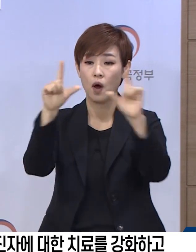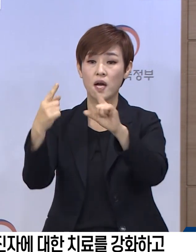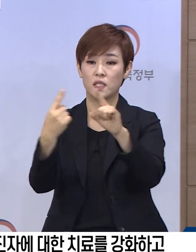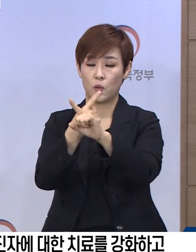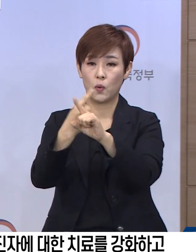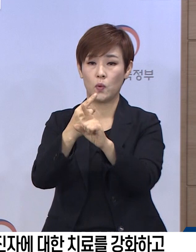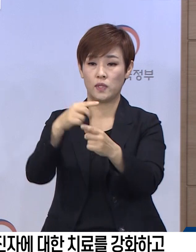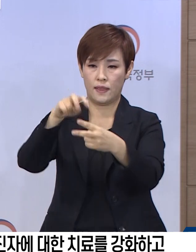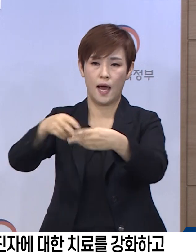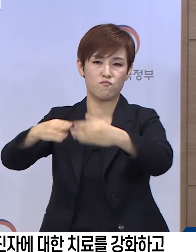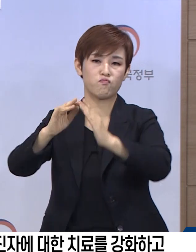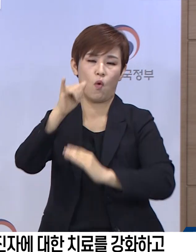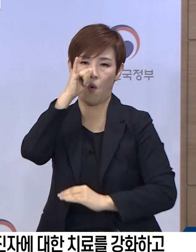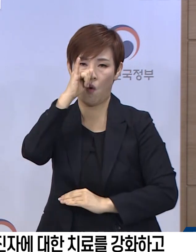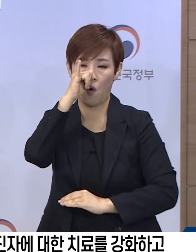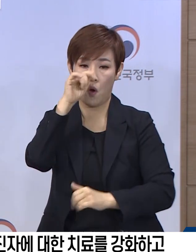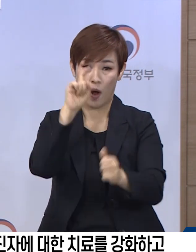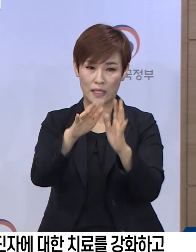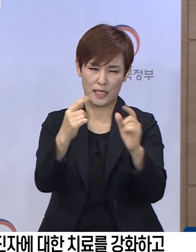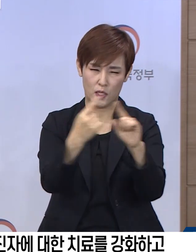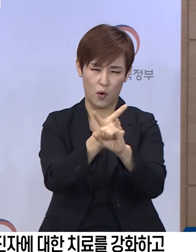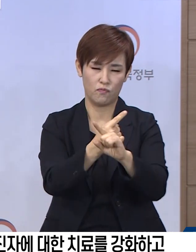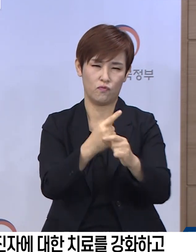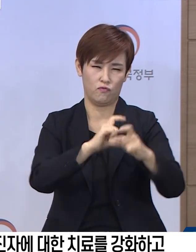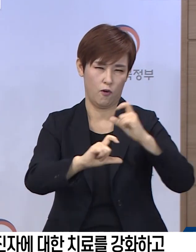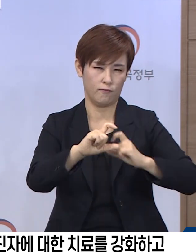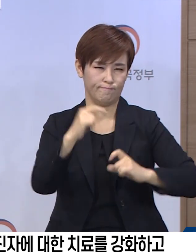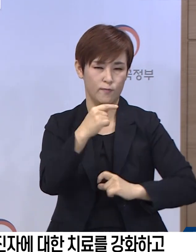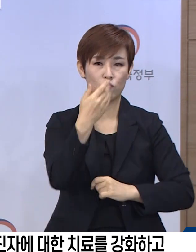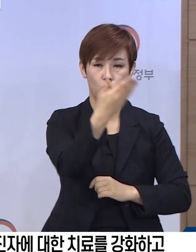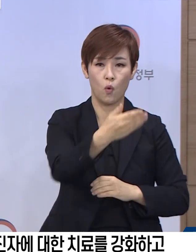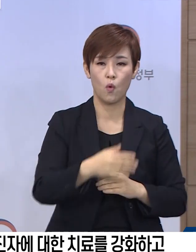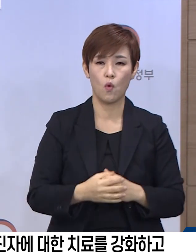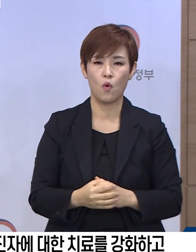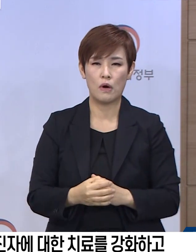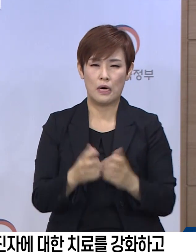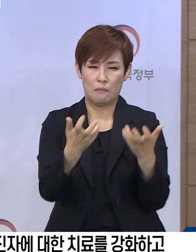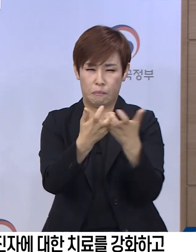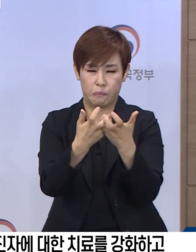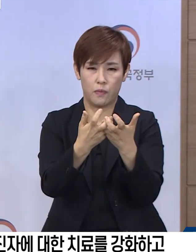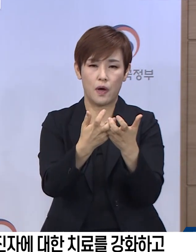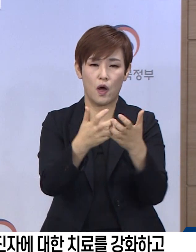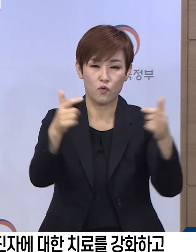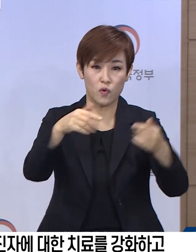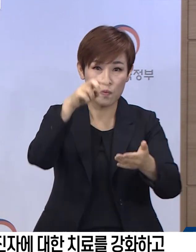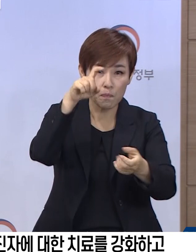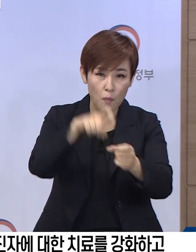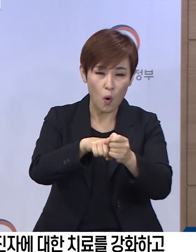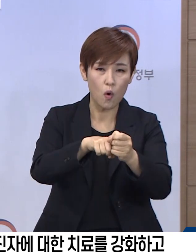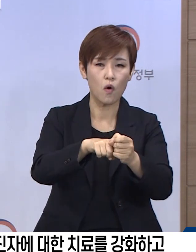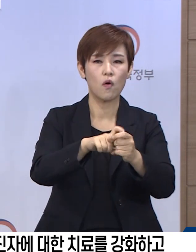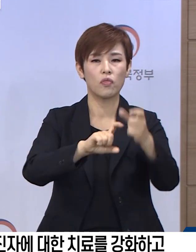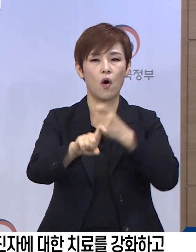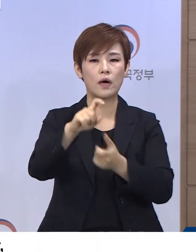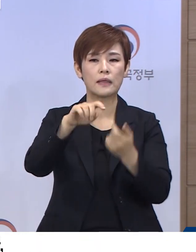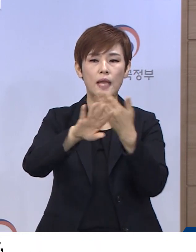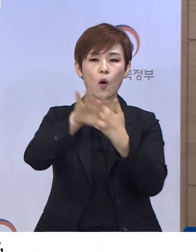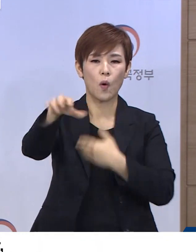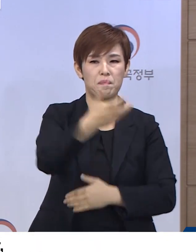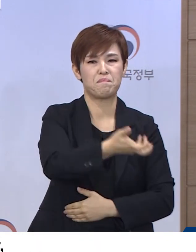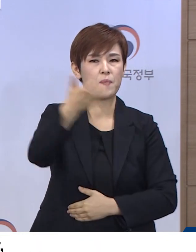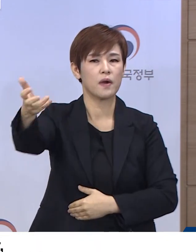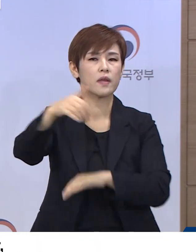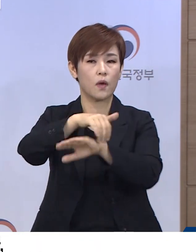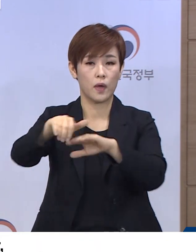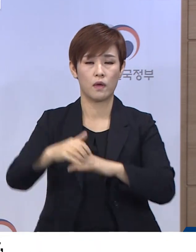확진 자에 대한 치료를 강화하고 서울 동 구치소에 수용 밀도를 낮추기 위해 추가 이송을 검토하고 있습니다 또한